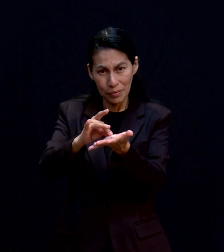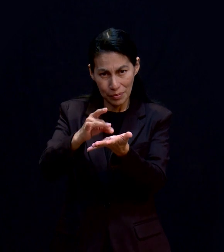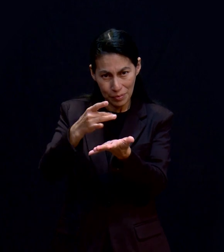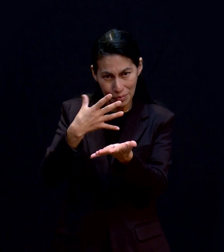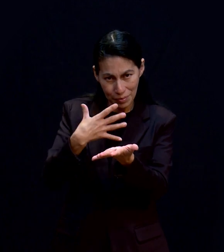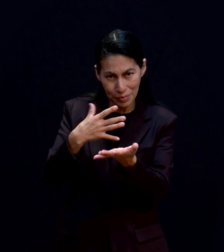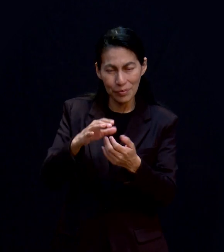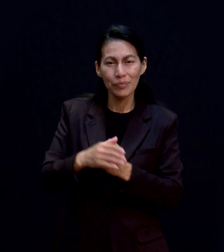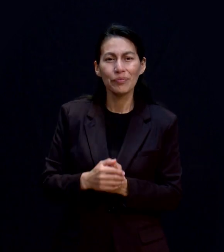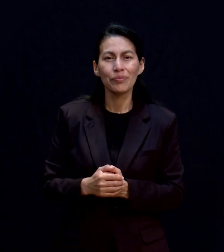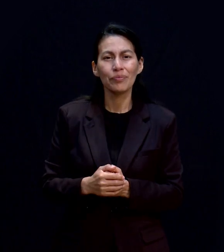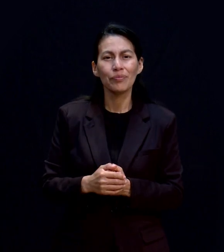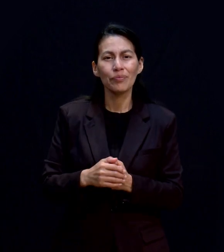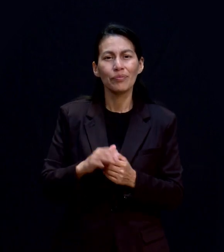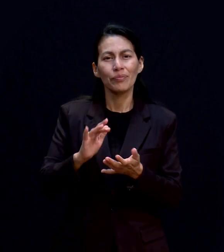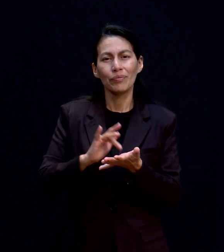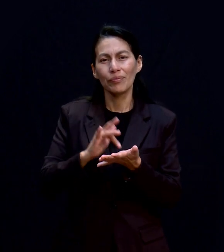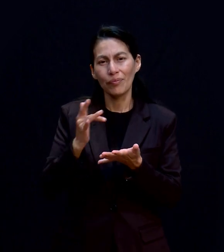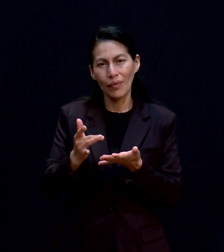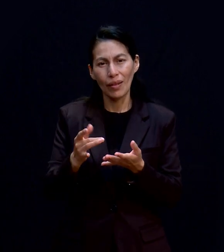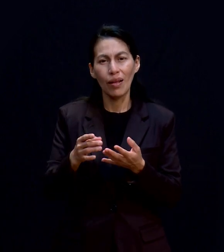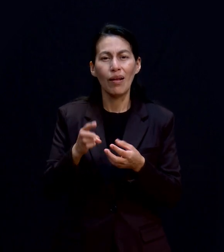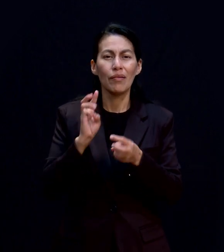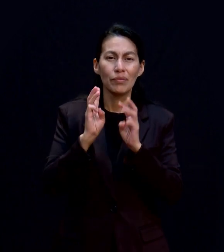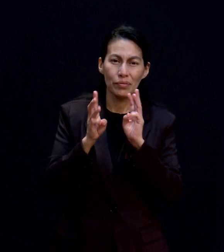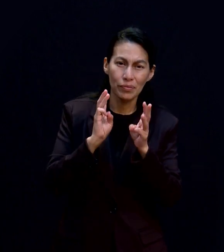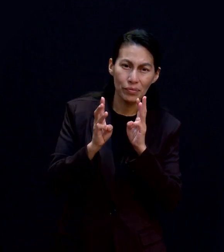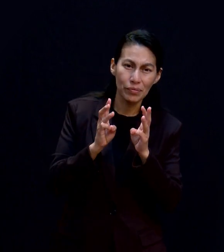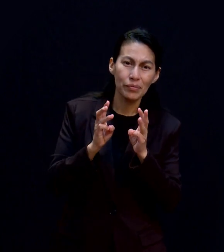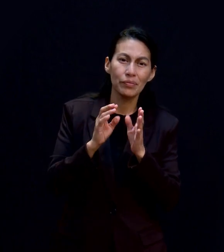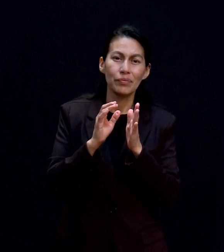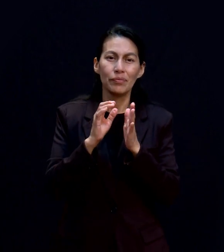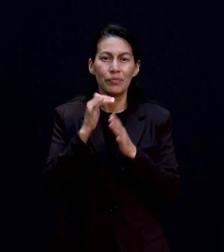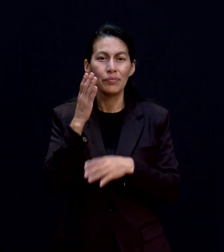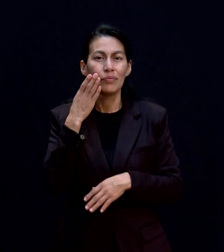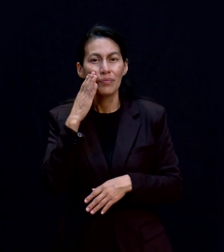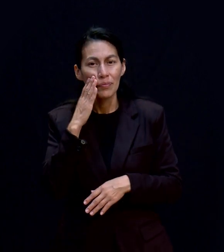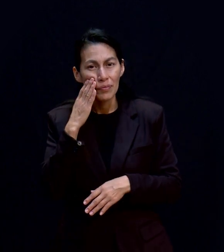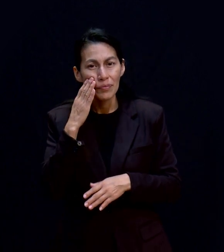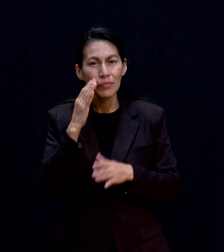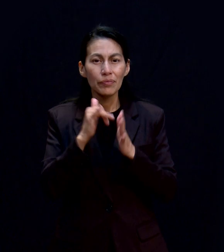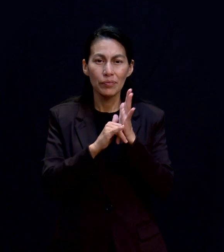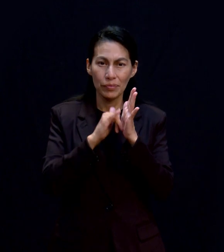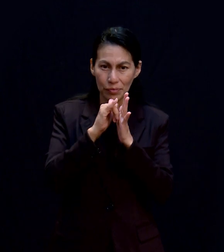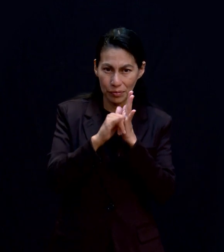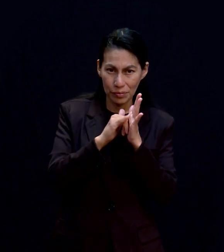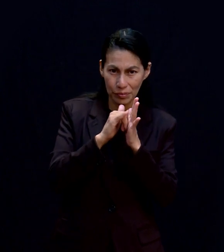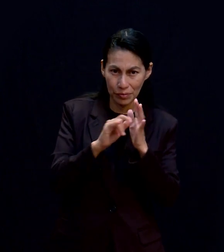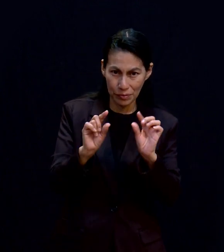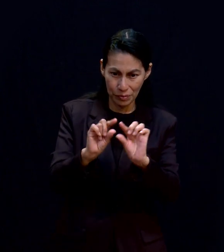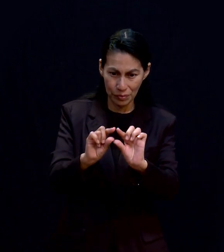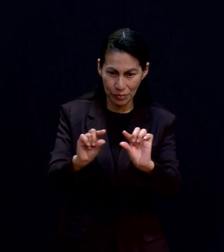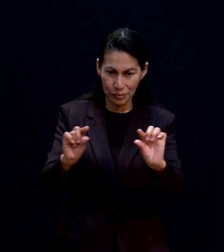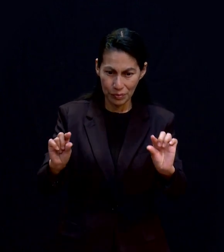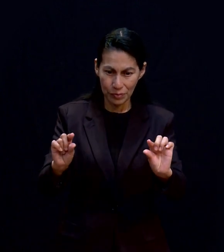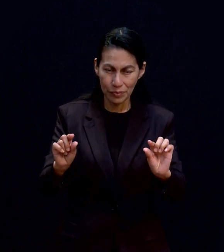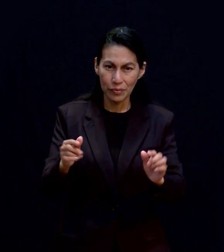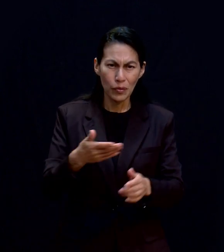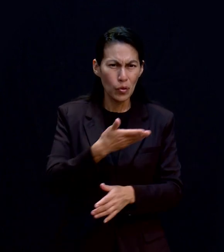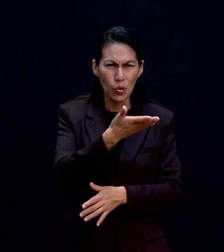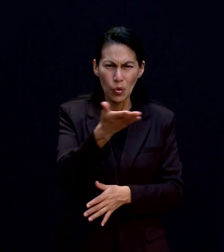medios que salen en pantalla a través de las redes sociales que nos están proyectando delante de ustedes